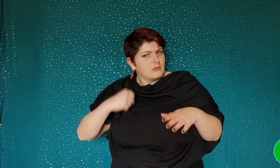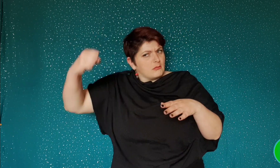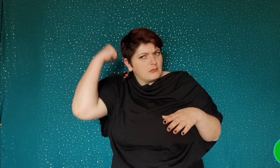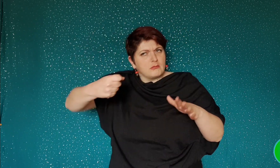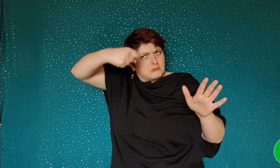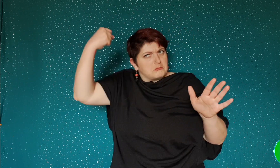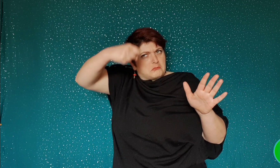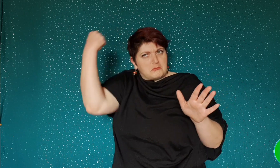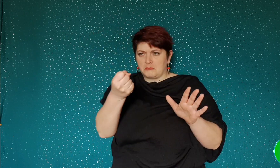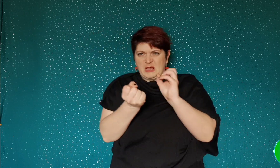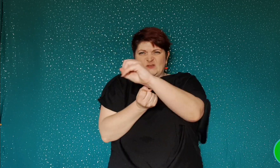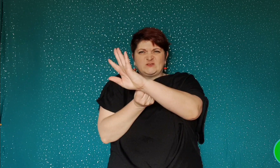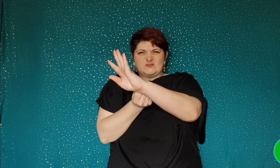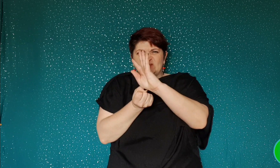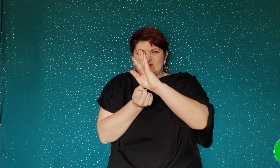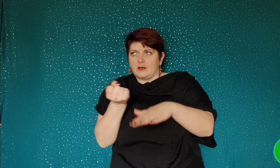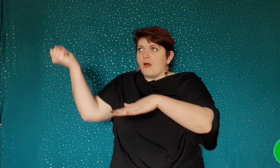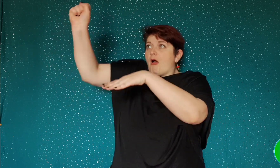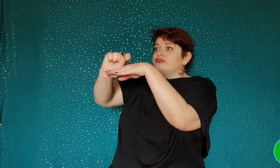là où tu les avais laissées?